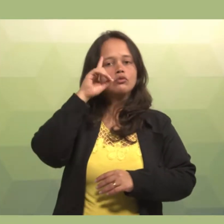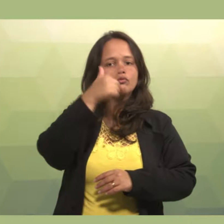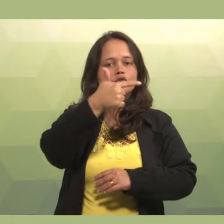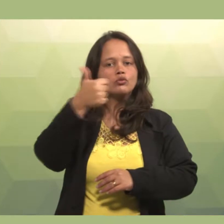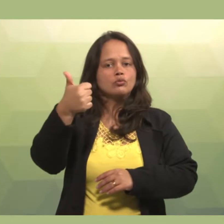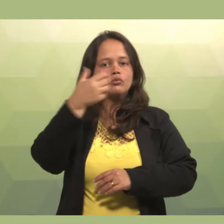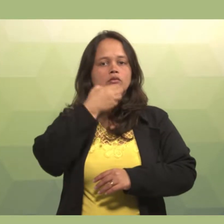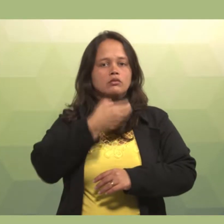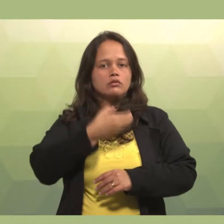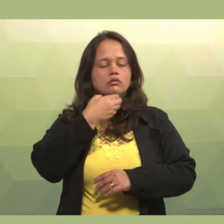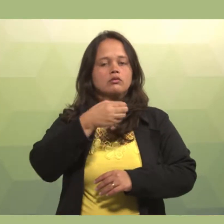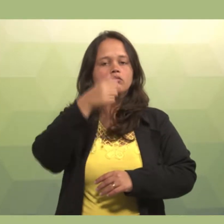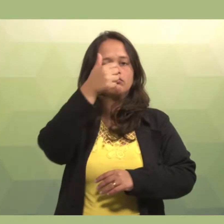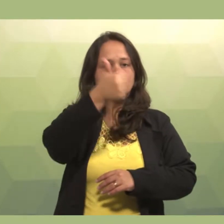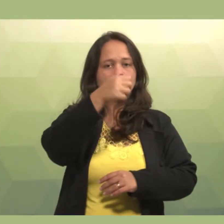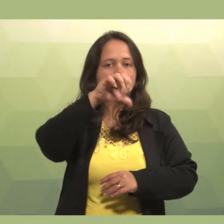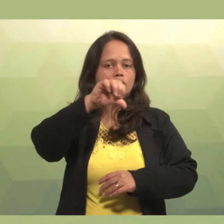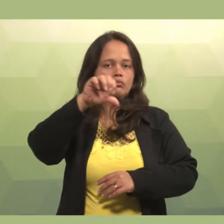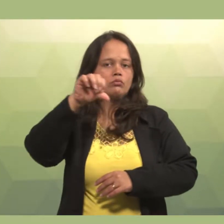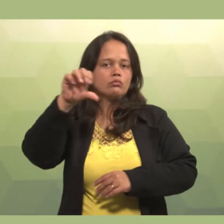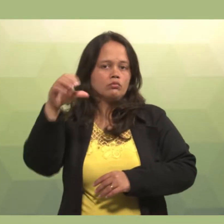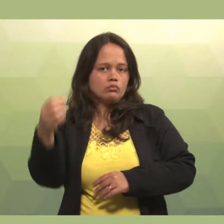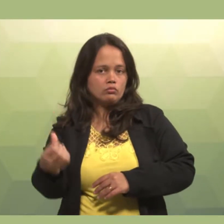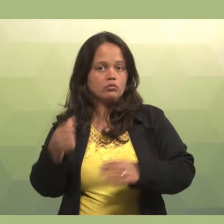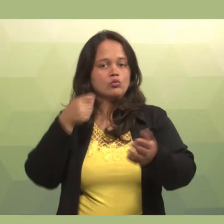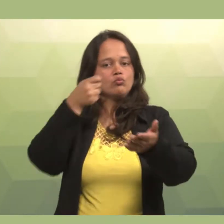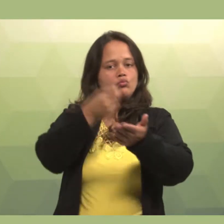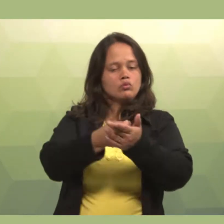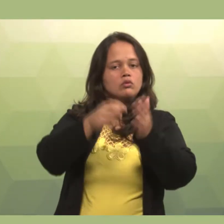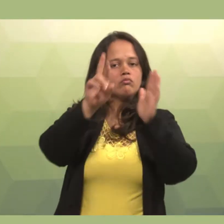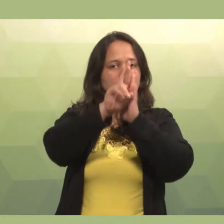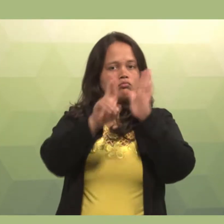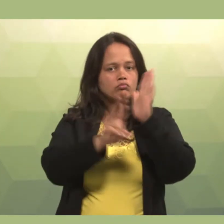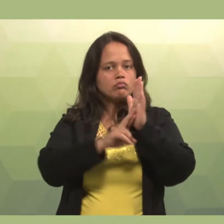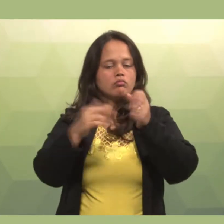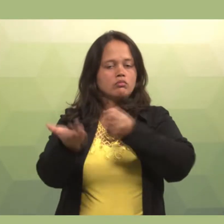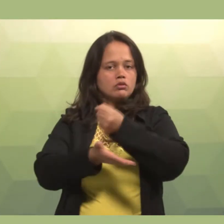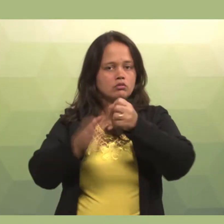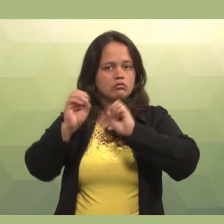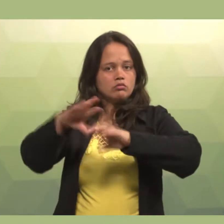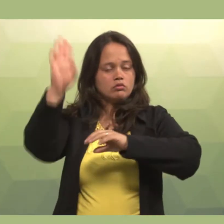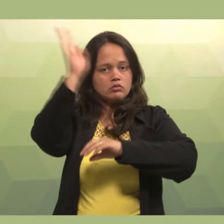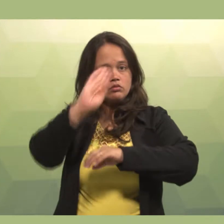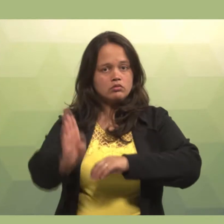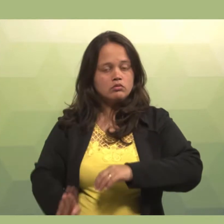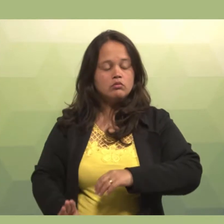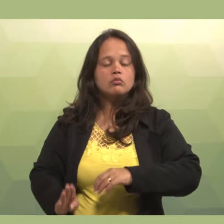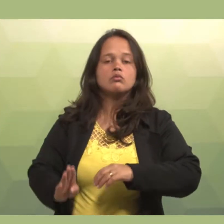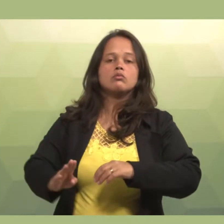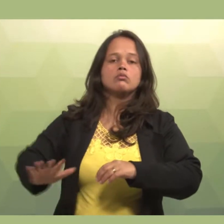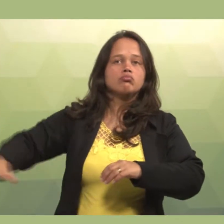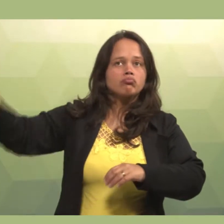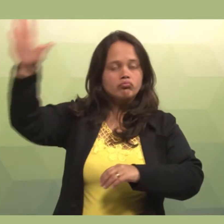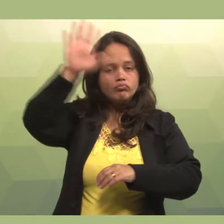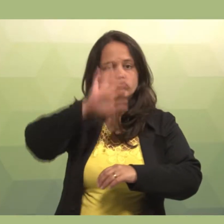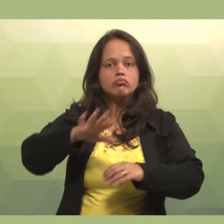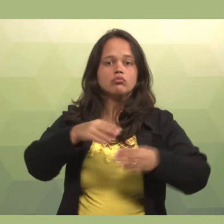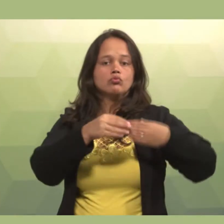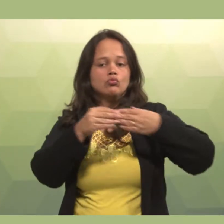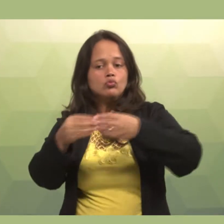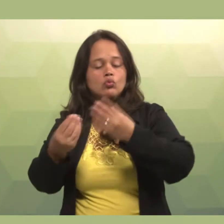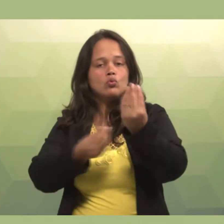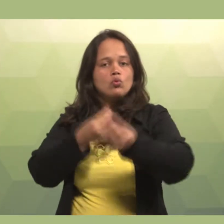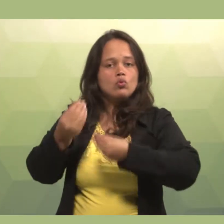educação nacional, ela direciona para um currículo de base nacional comum para o ensino fundamental e médio. E a